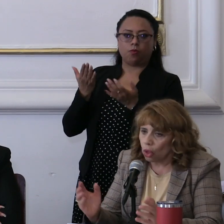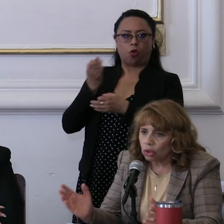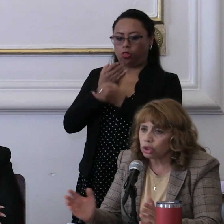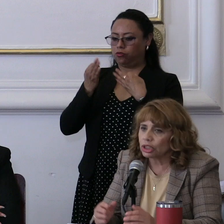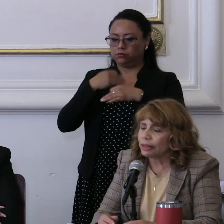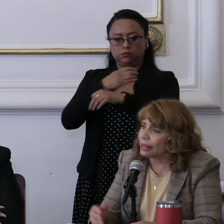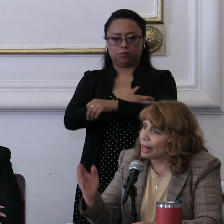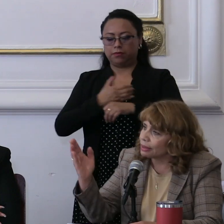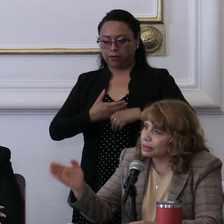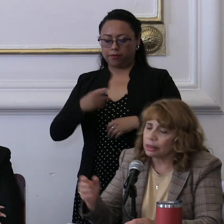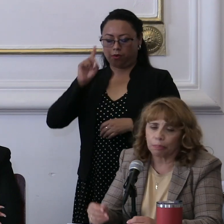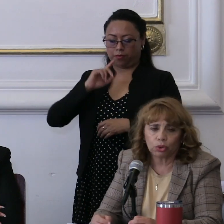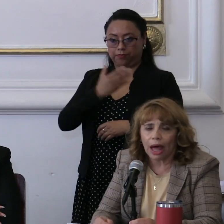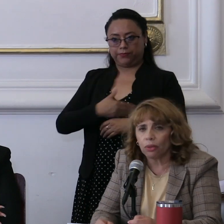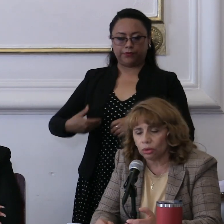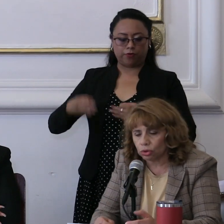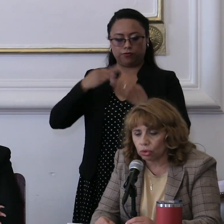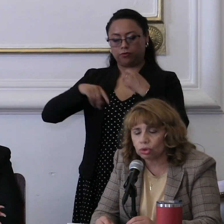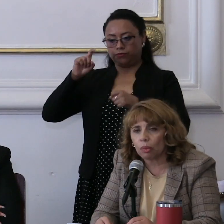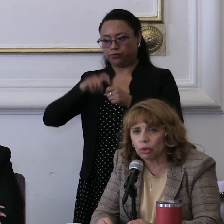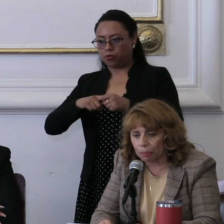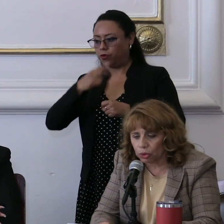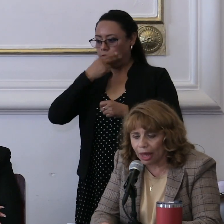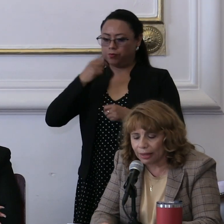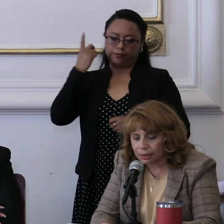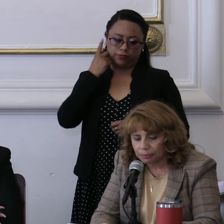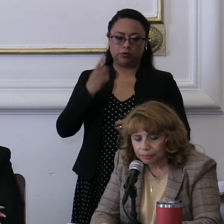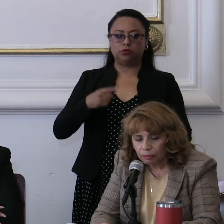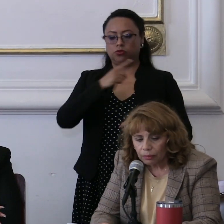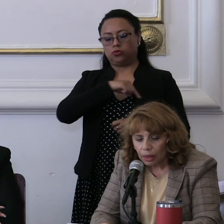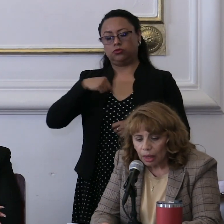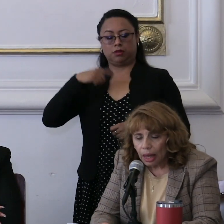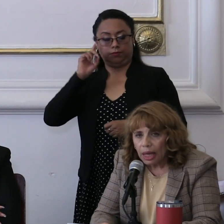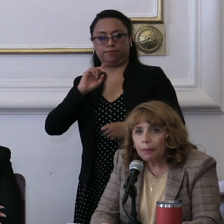de todos los integrantes, del diputado y nosotros como diputadas.